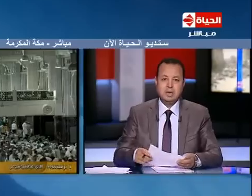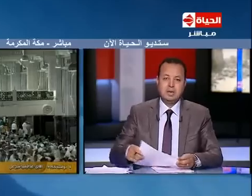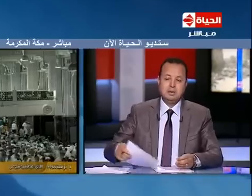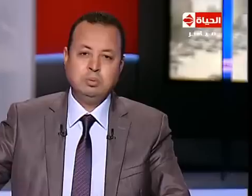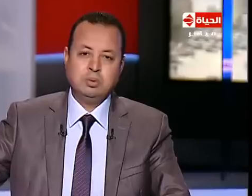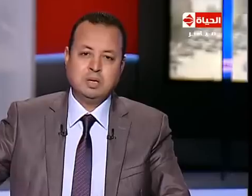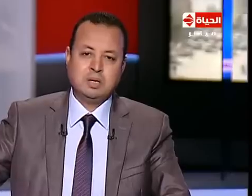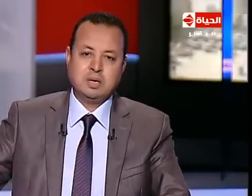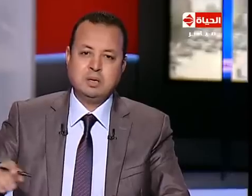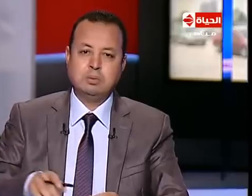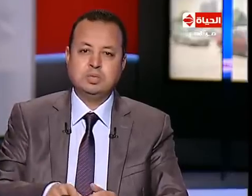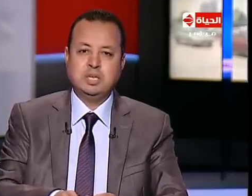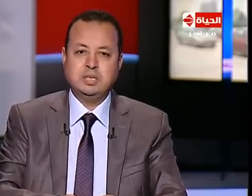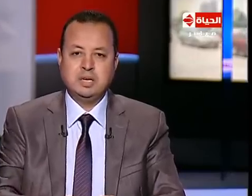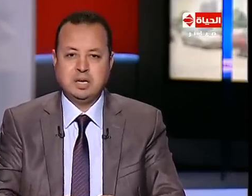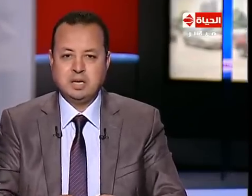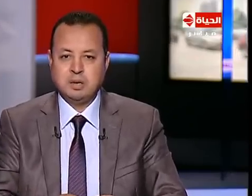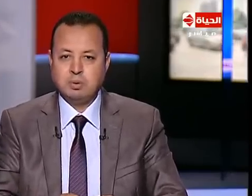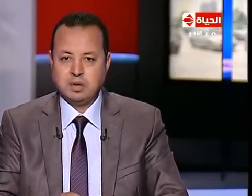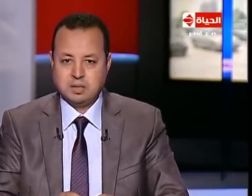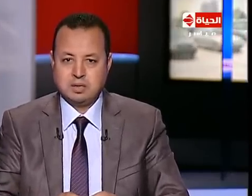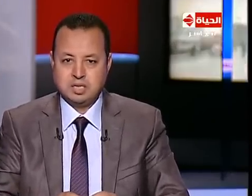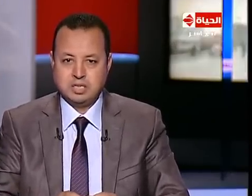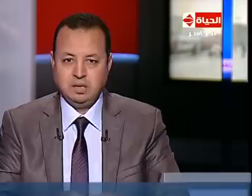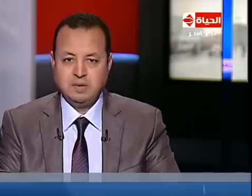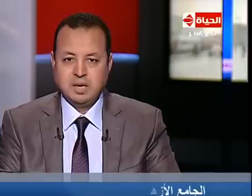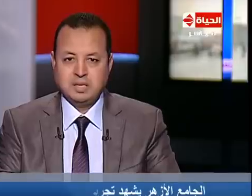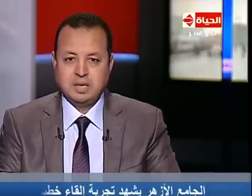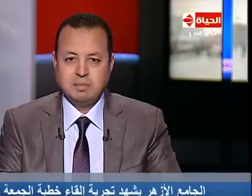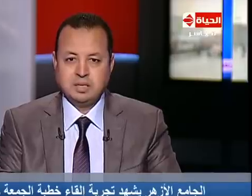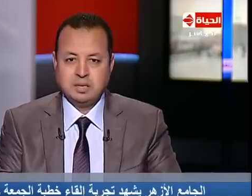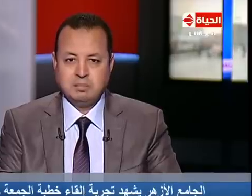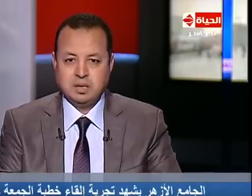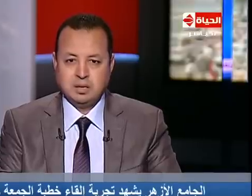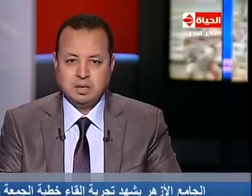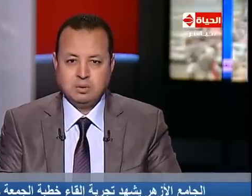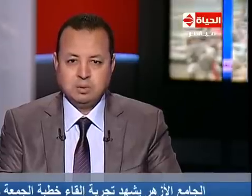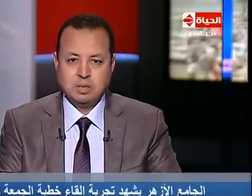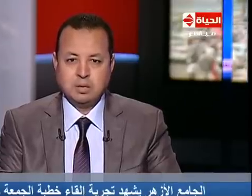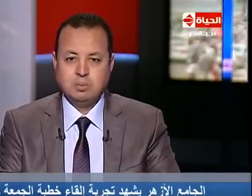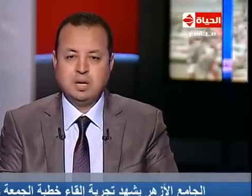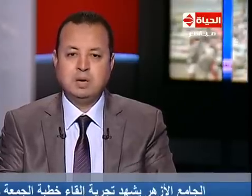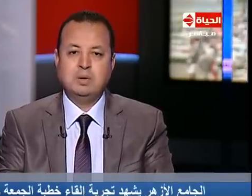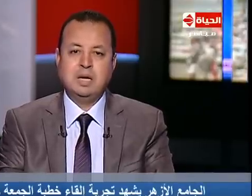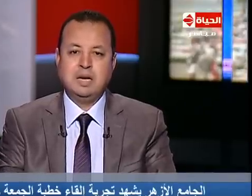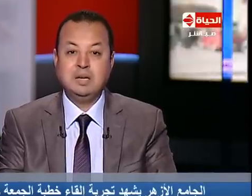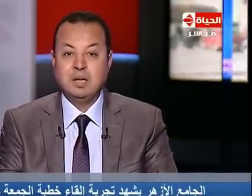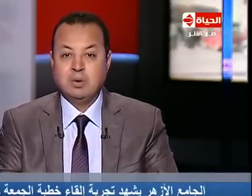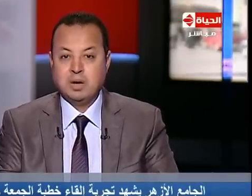إلى موضوع آخر، حيث شهد الجامع الأزهر الشريف تجربة بإلقاء خطبة الجمعة حول الحج